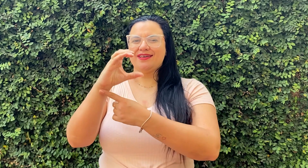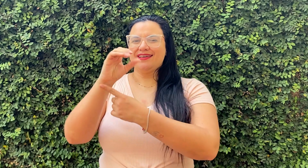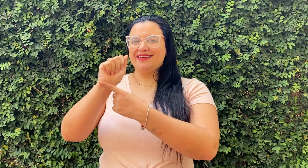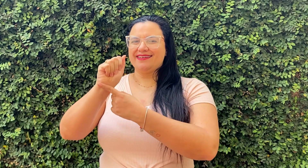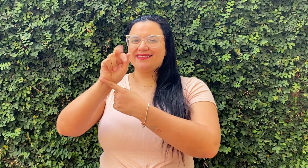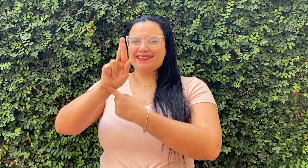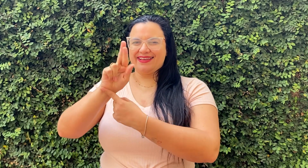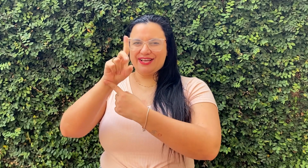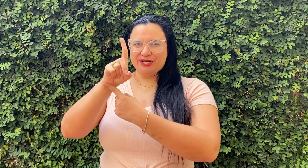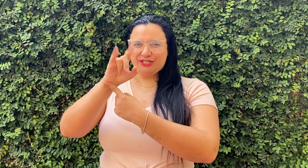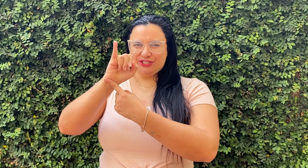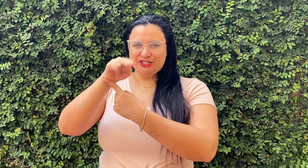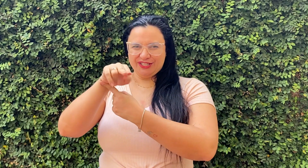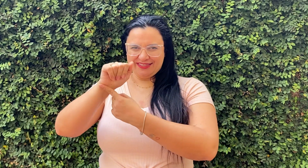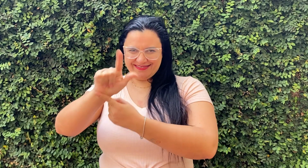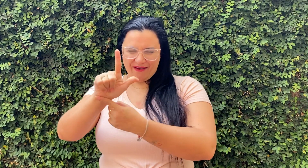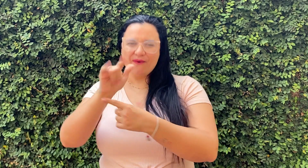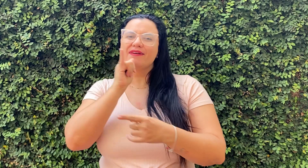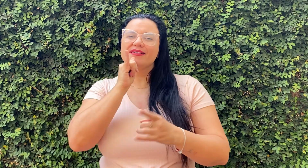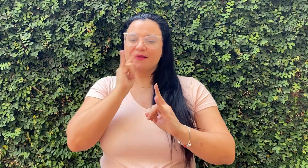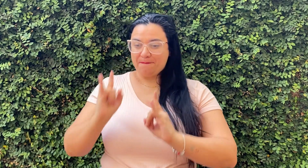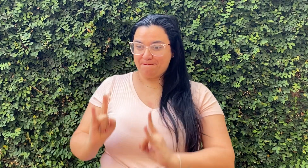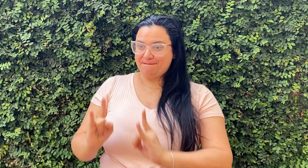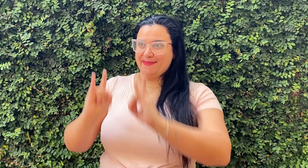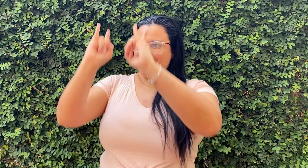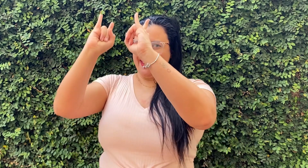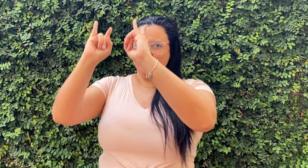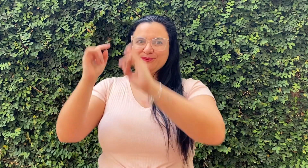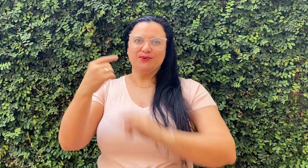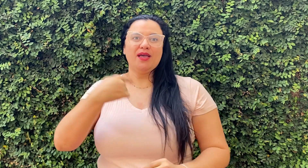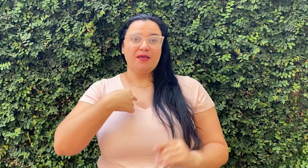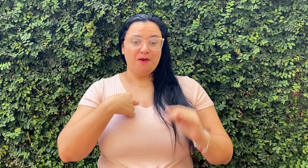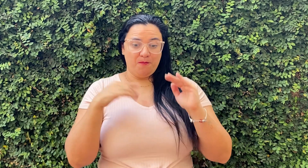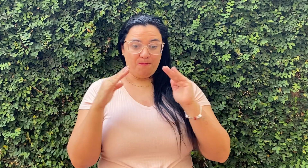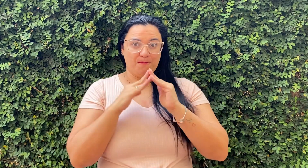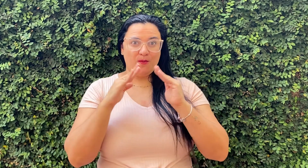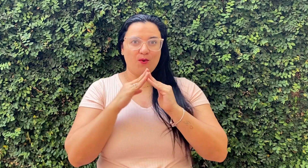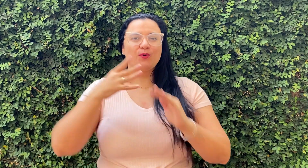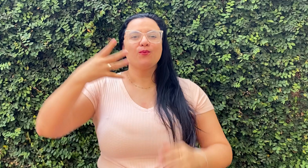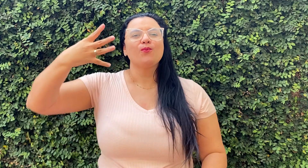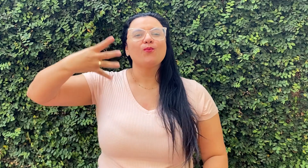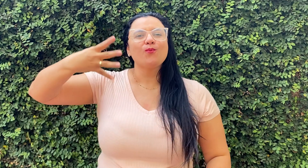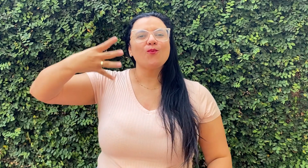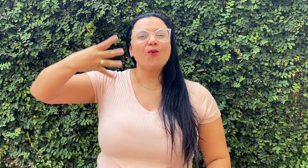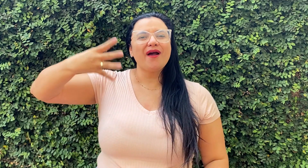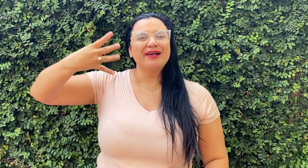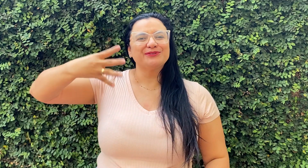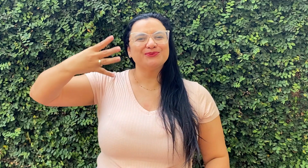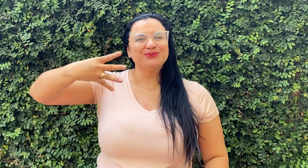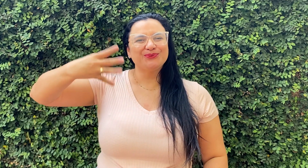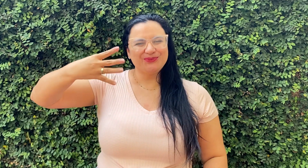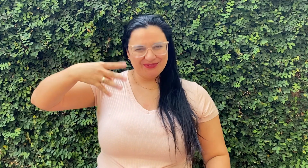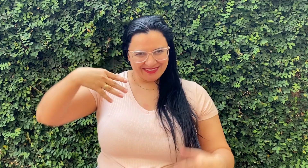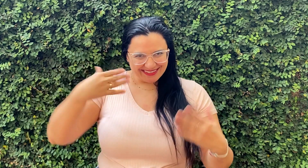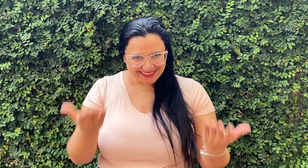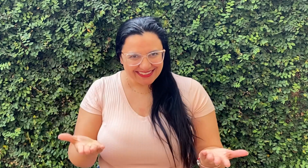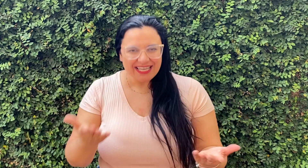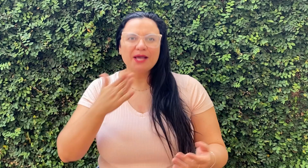Nós temos também os números cardinais. Por exemplo, no prédio, eu moro no 4º andar. Então, eu já faço